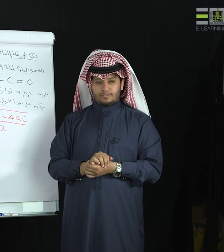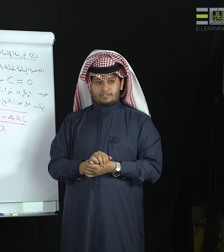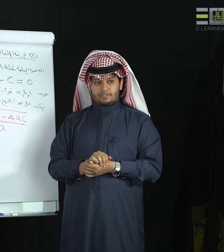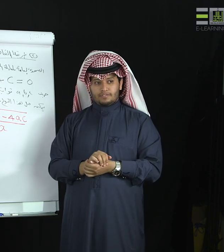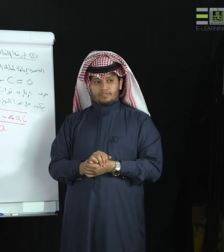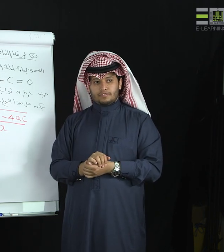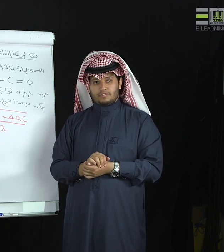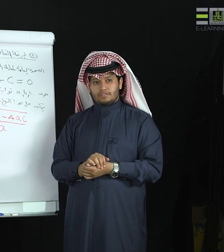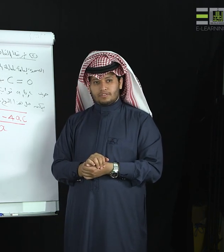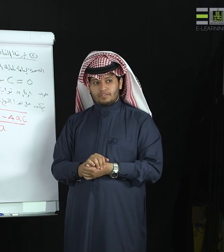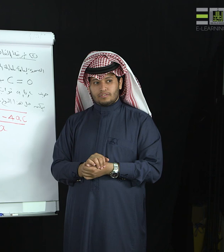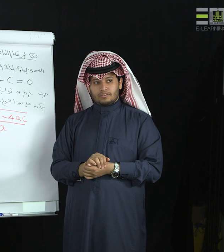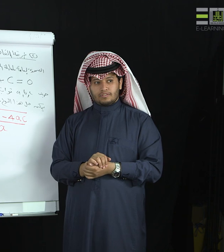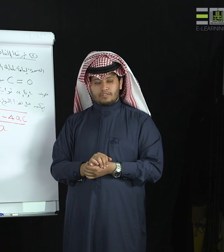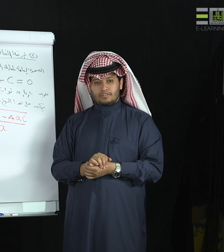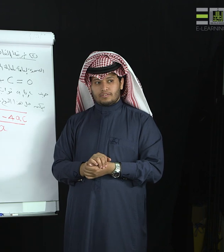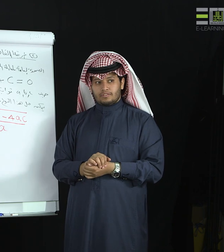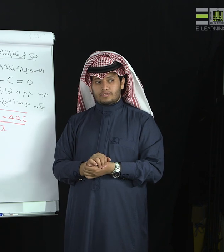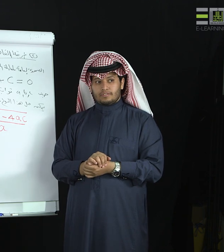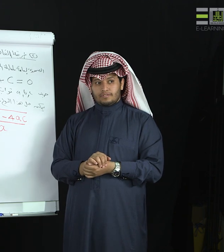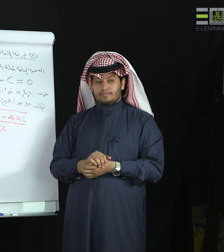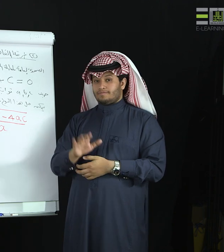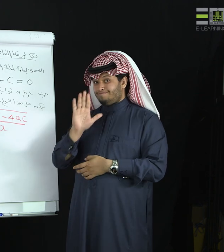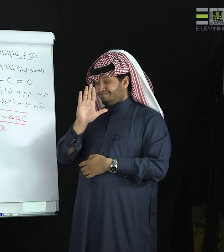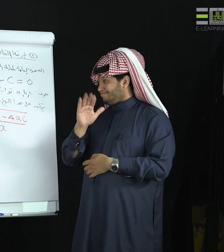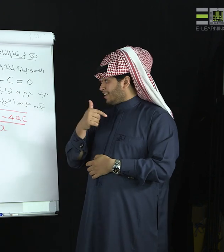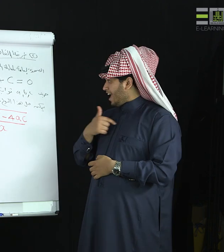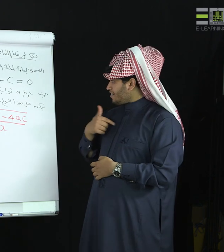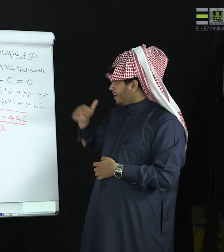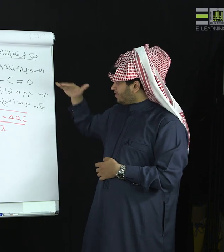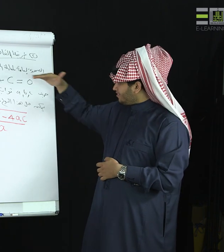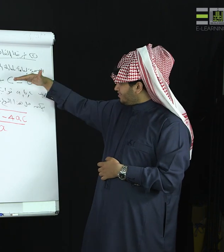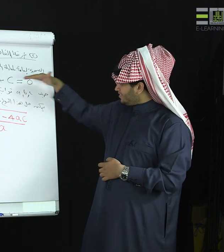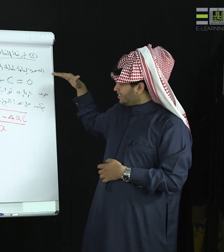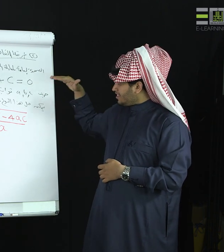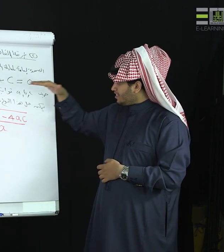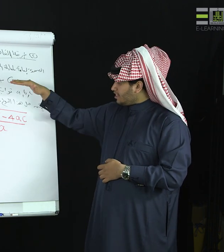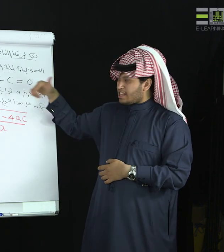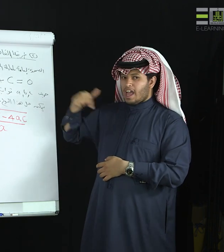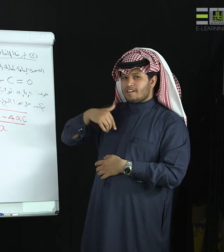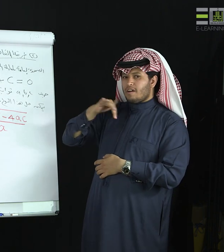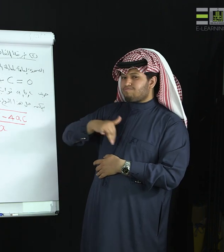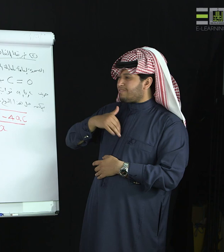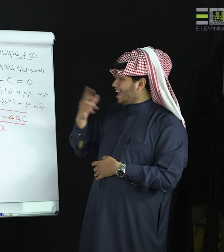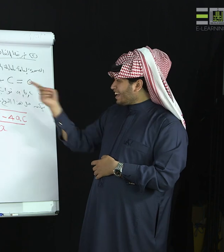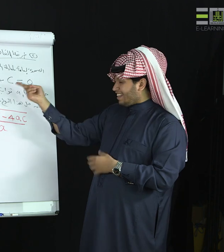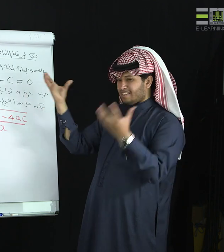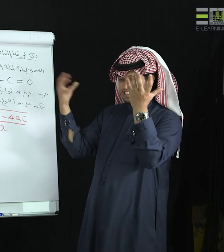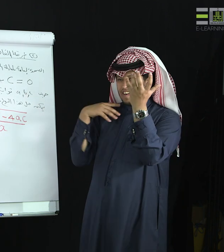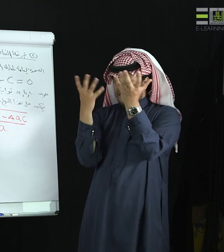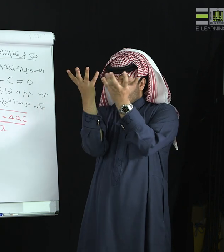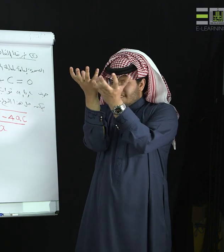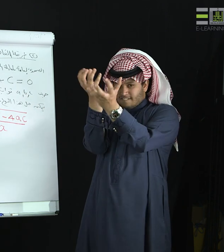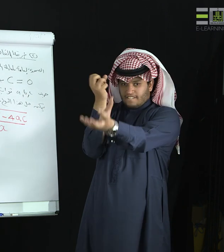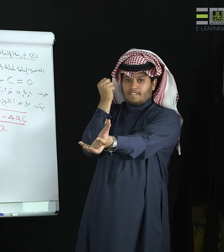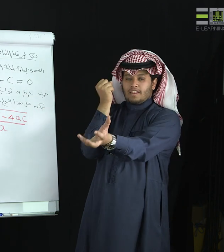تمام كده؟ طيب يبقى أنا من المعادلة هطلع، هستخرج من المعادلة